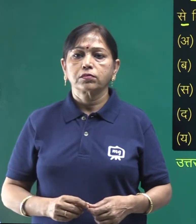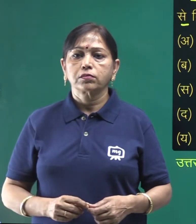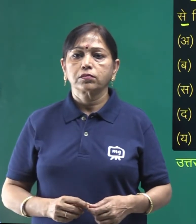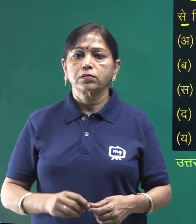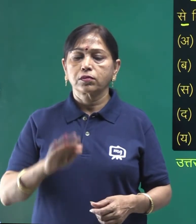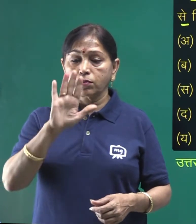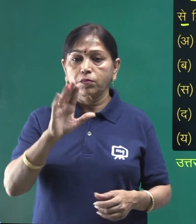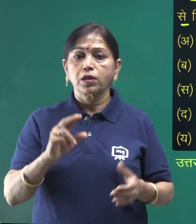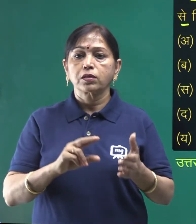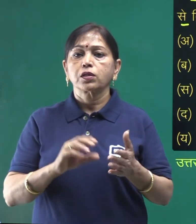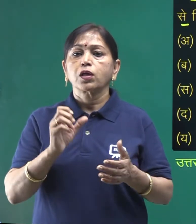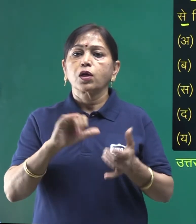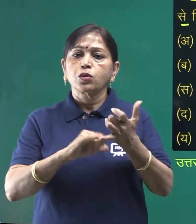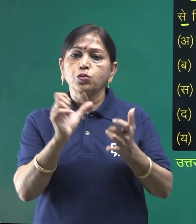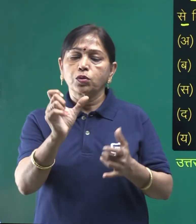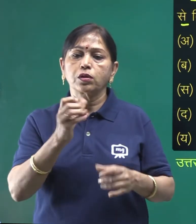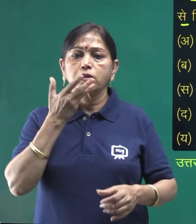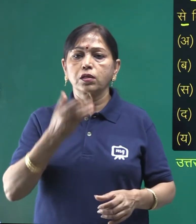5 सोडा जल।